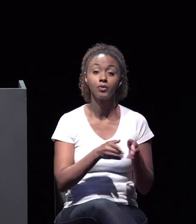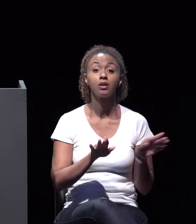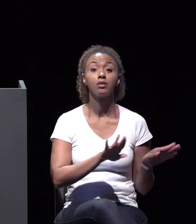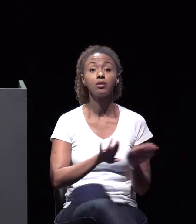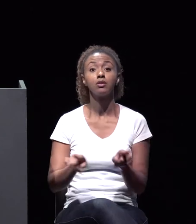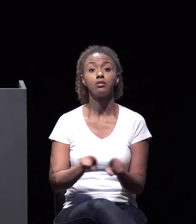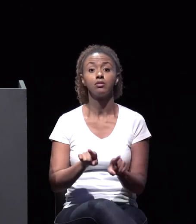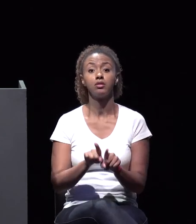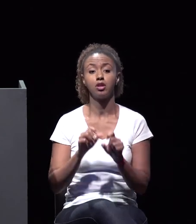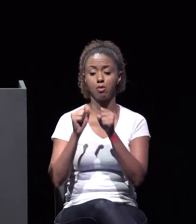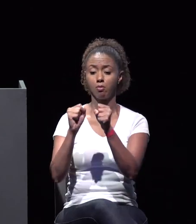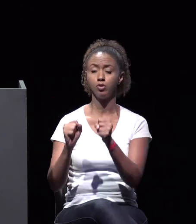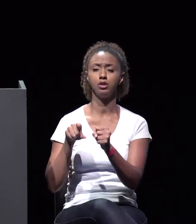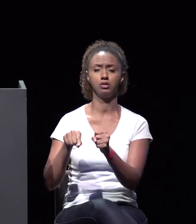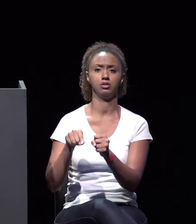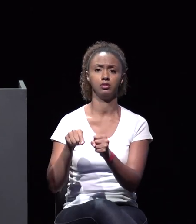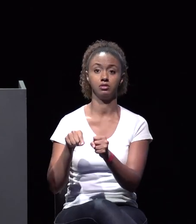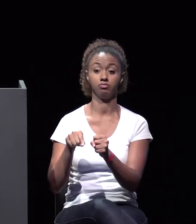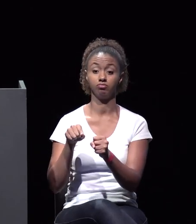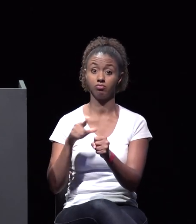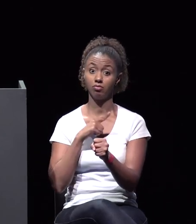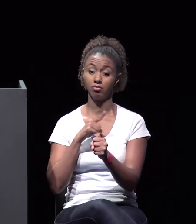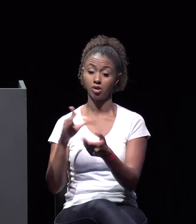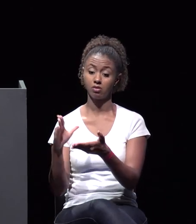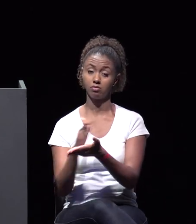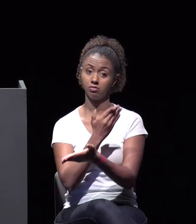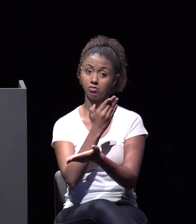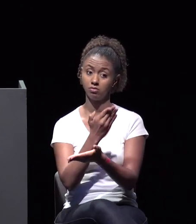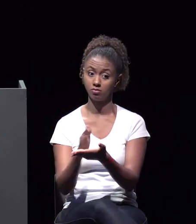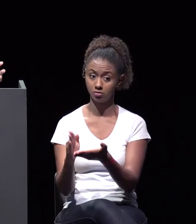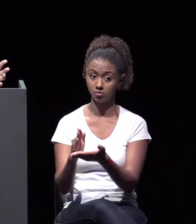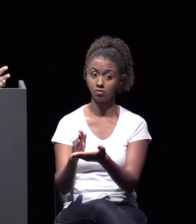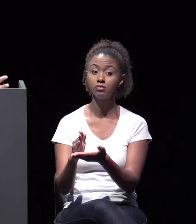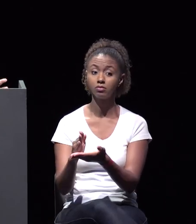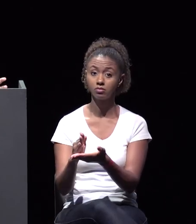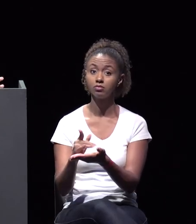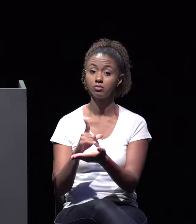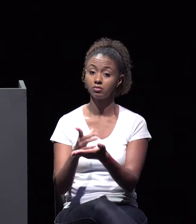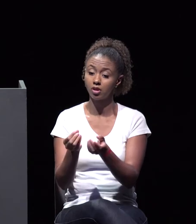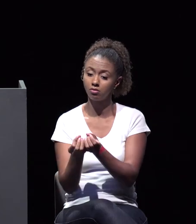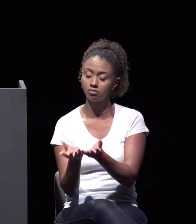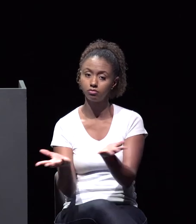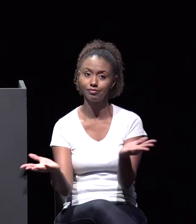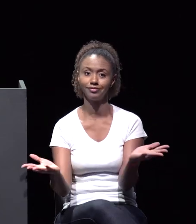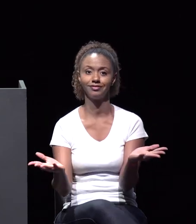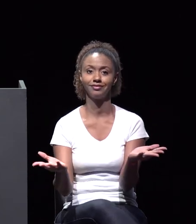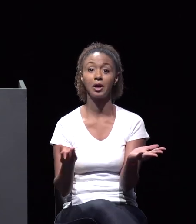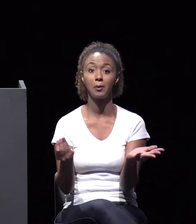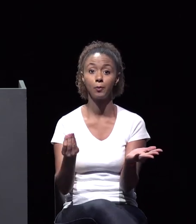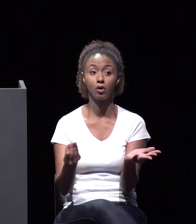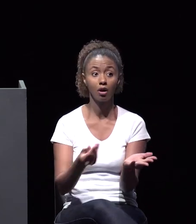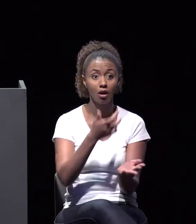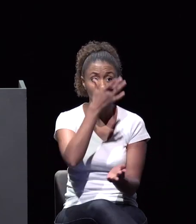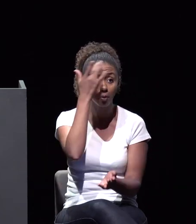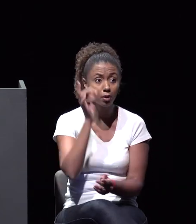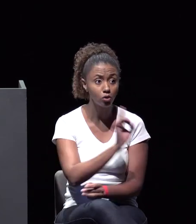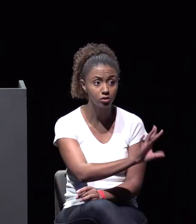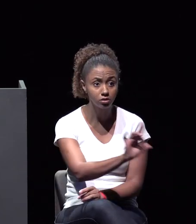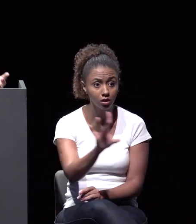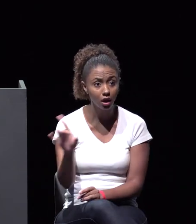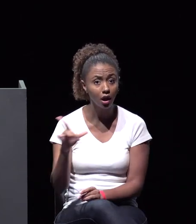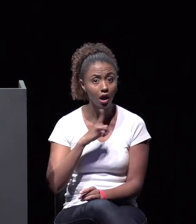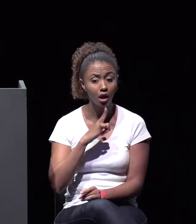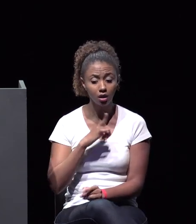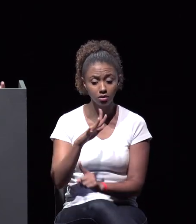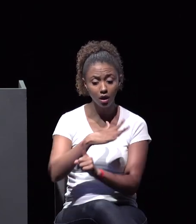e se esse poder ele acaba sendo dividido né ele acaba sendo também compartilhado né porque as pessoas têm um lugar específico dentro